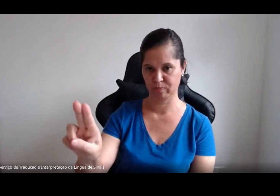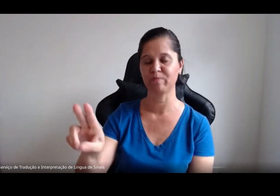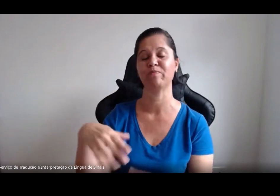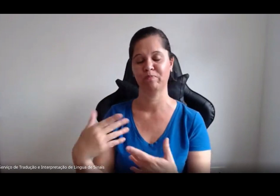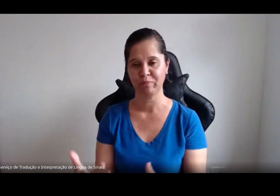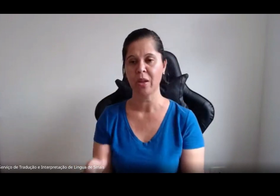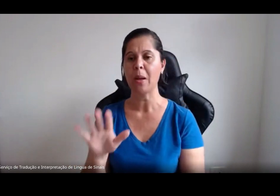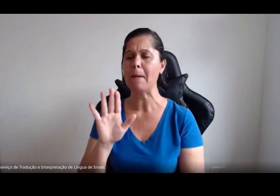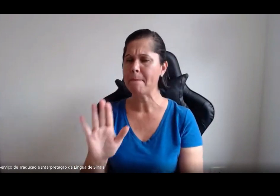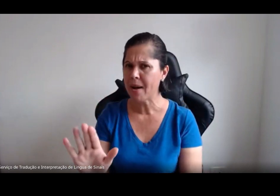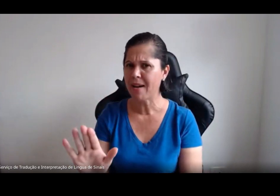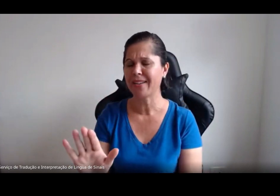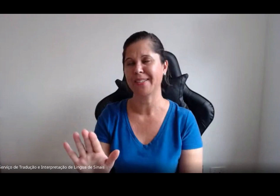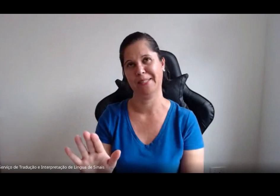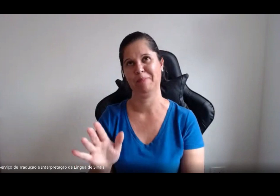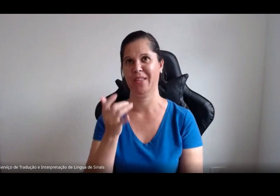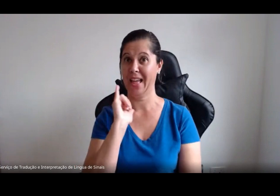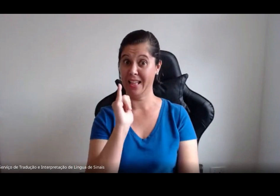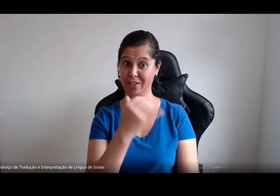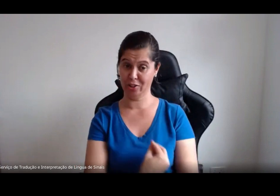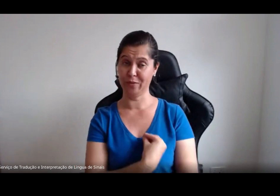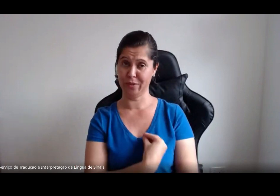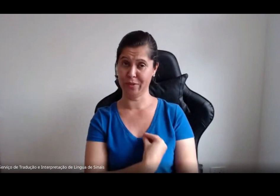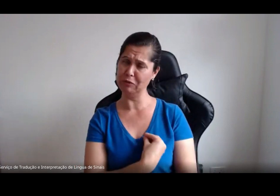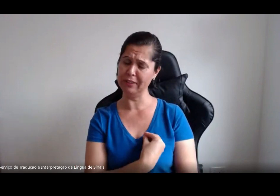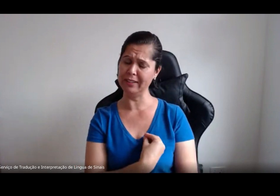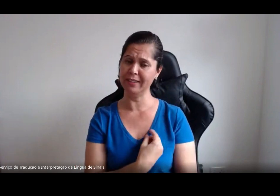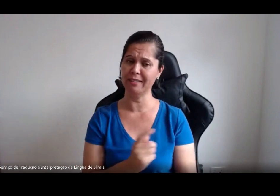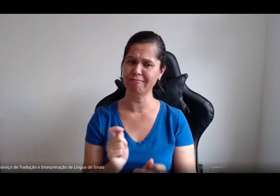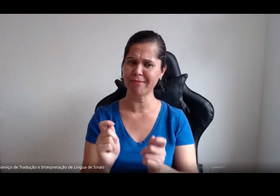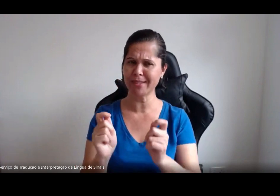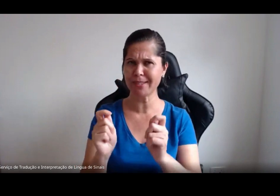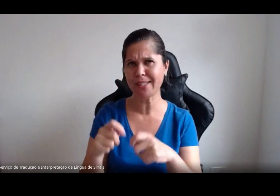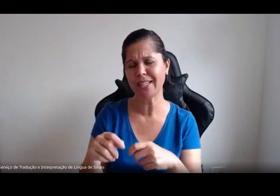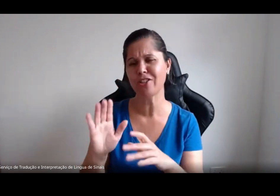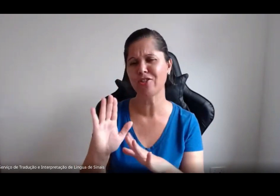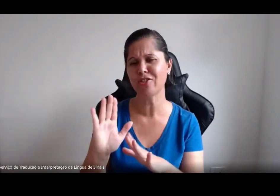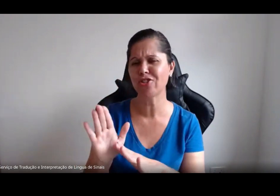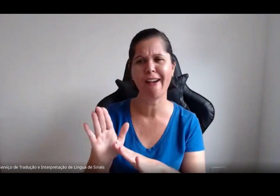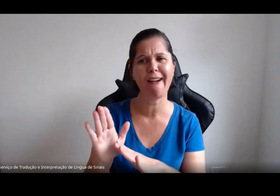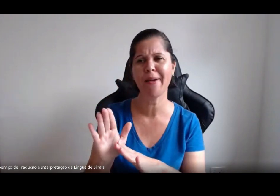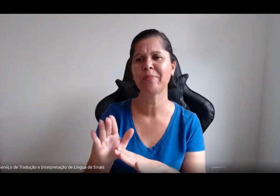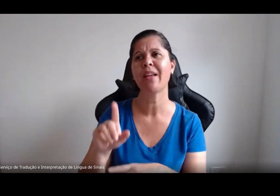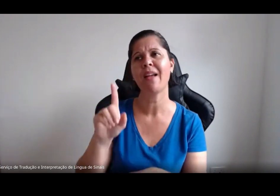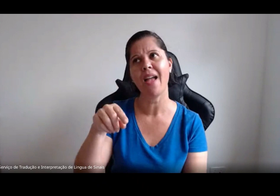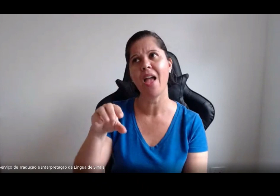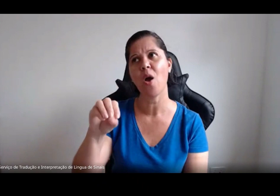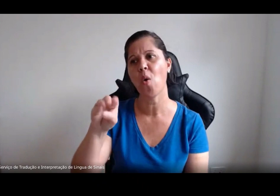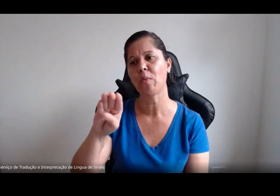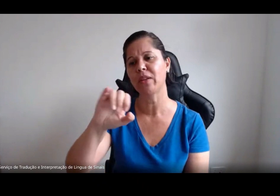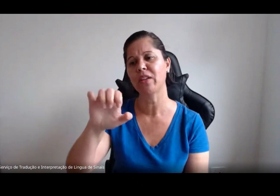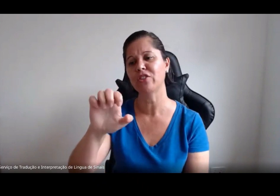da antropologia. O caso é que a narrativa de vida já constitui, há algum tempo, objeto